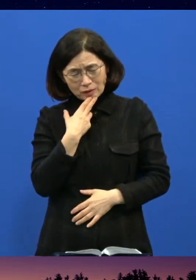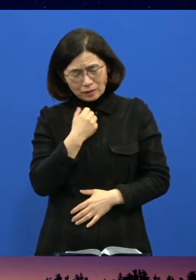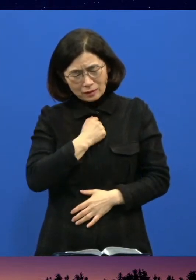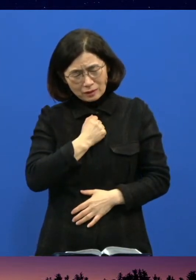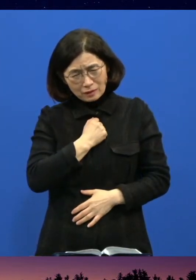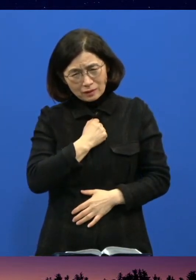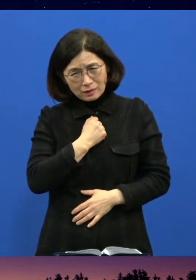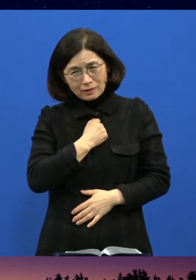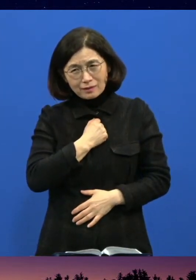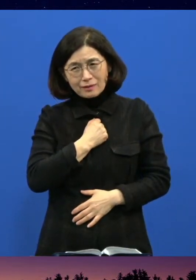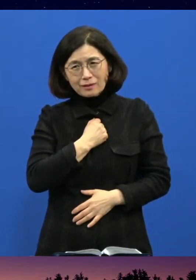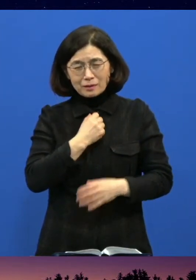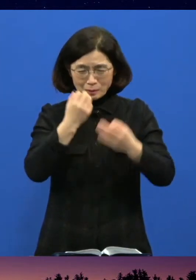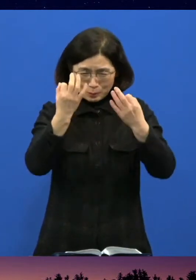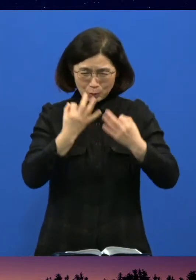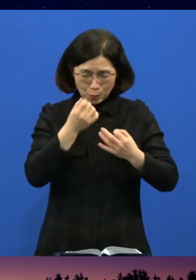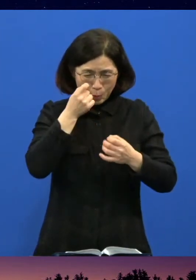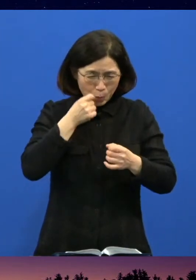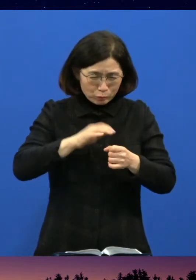그러니까